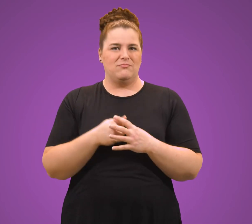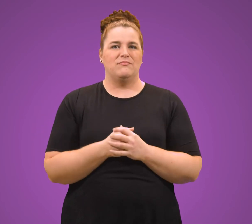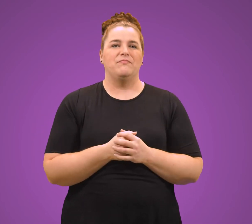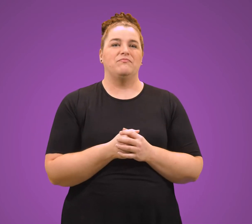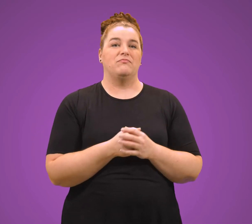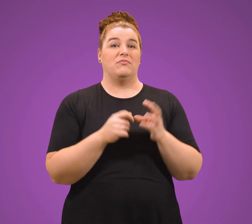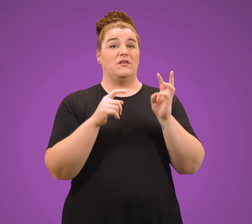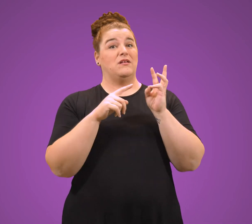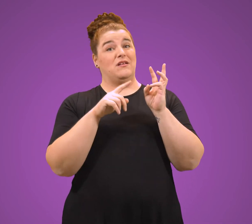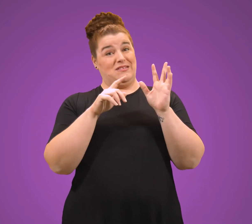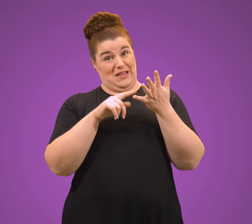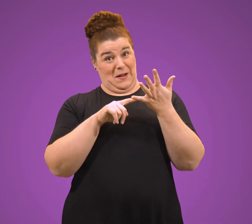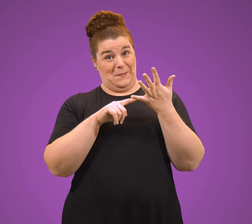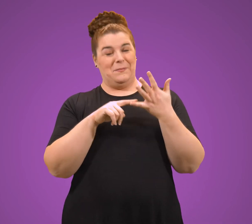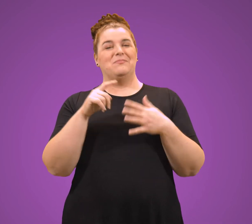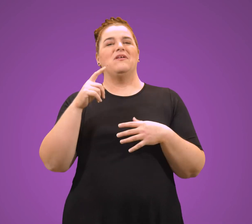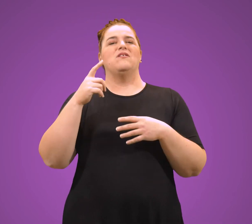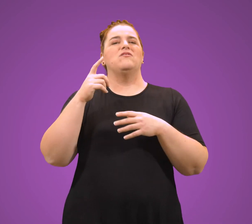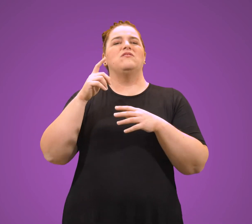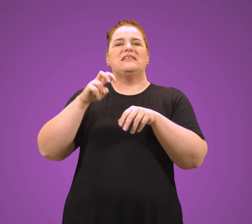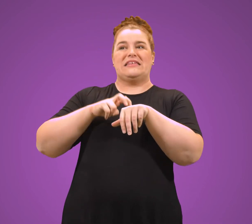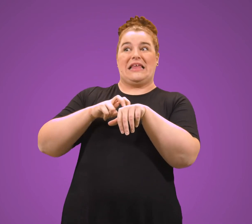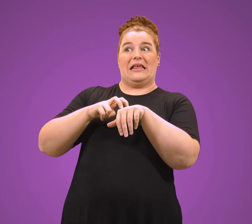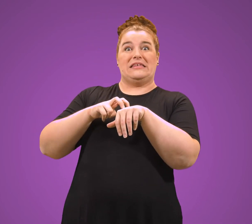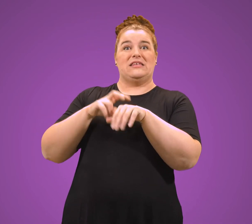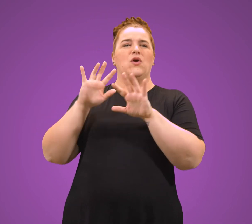5. Composer avec le stress.